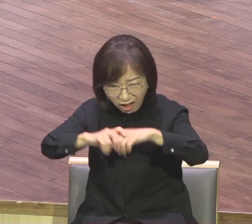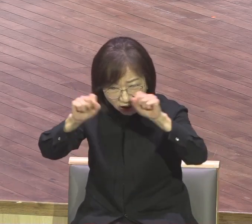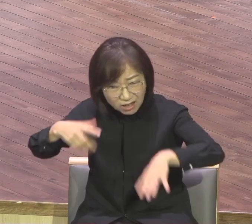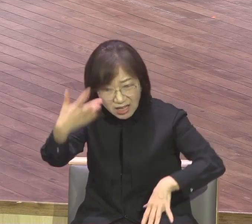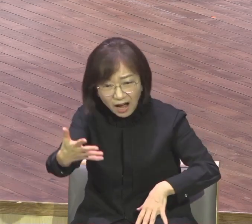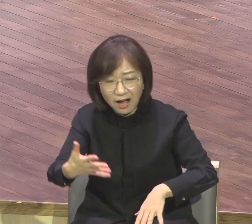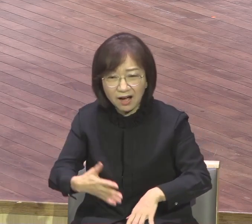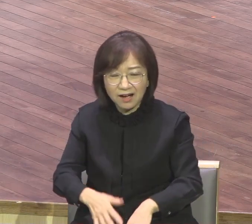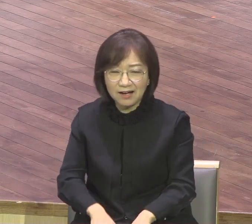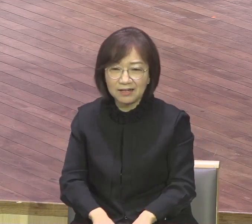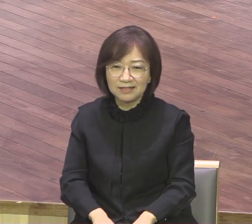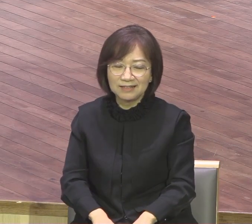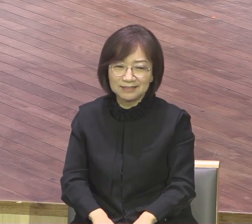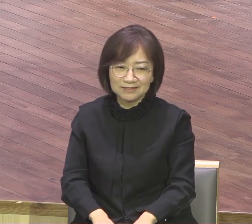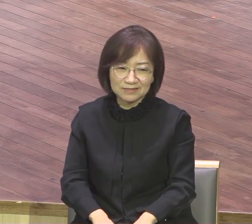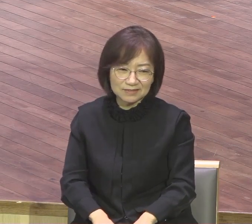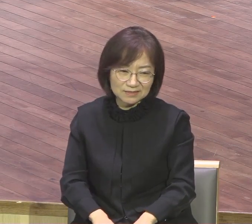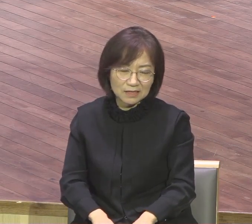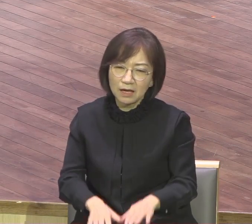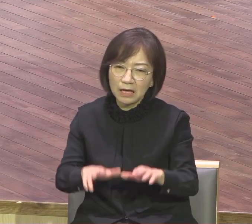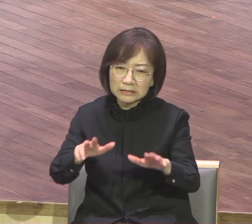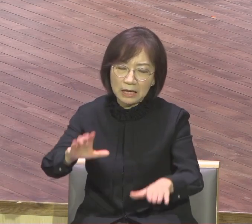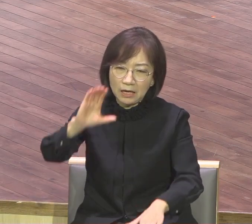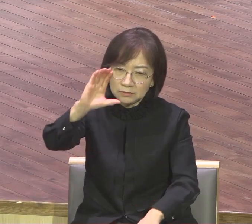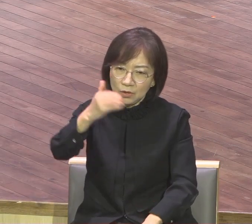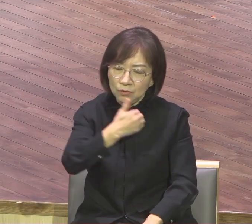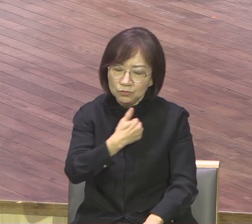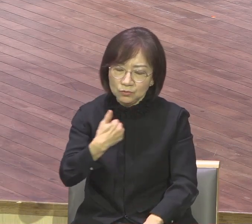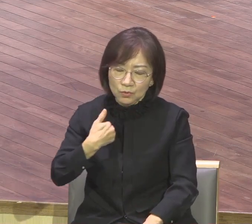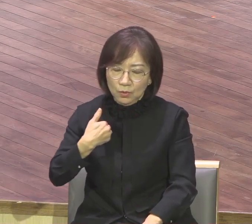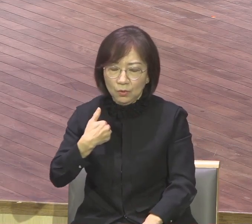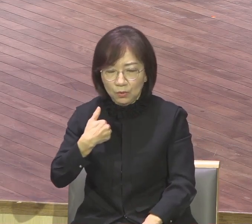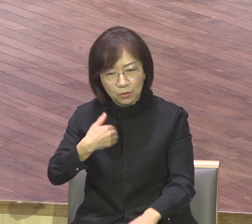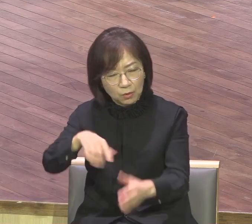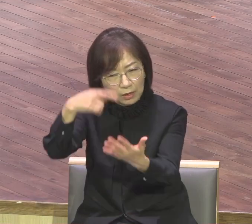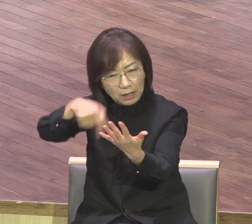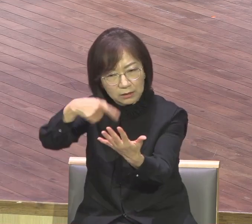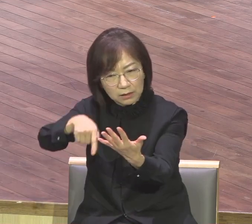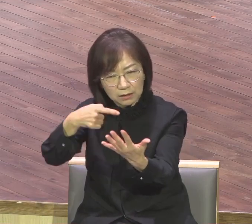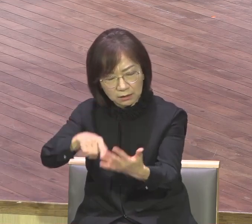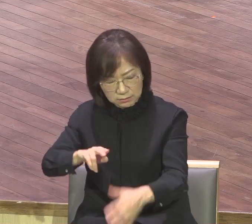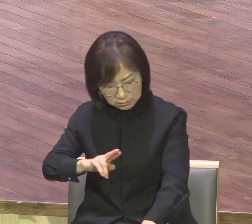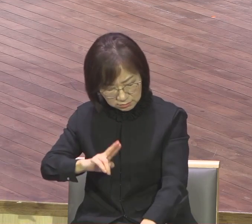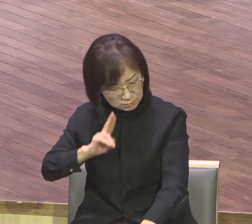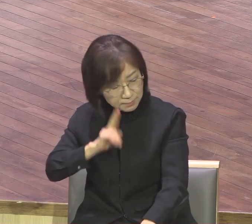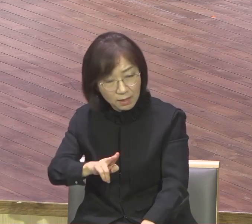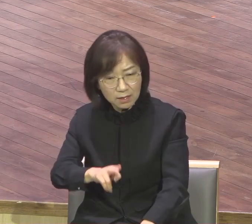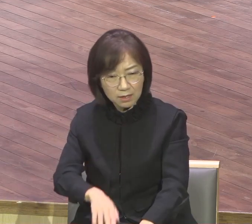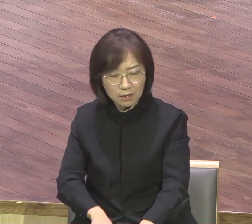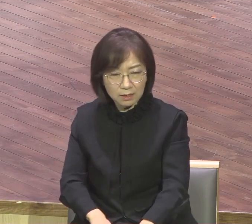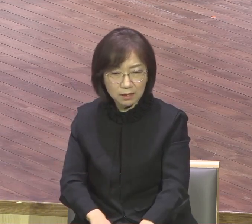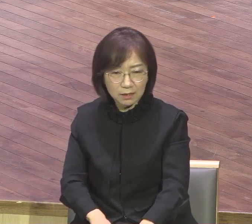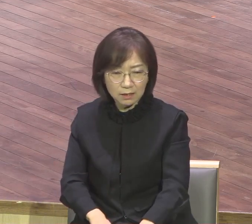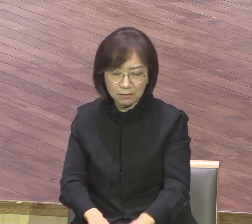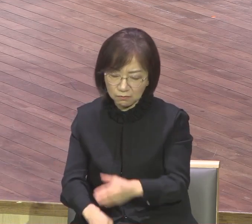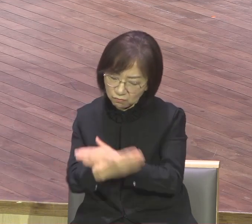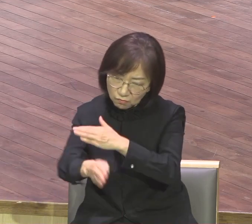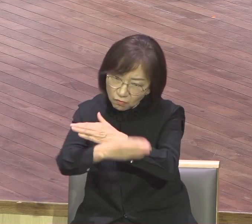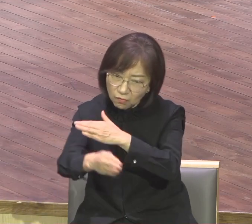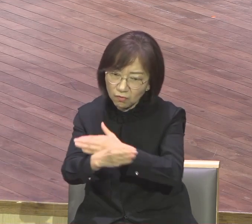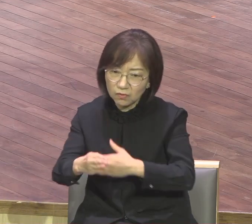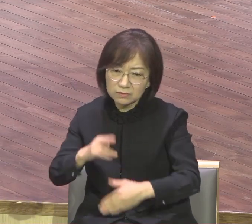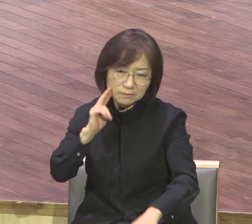cruz de Jesucristo? 지금 천주교 교리가 보통 이 구원론적으로 볼 때 심각한 게 얼마나 많이 잘못된지를 알아야 돼요. Es